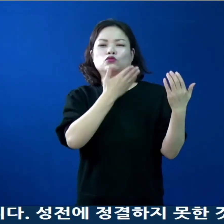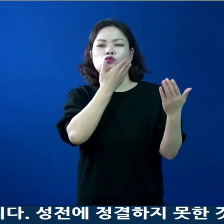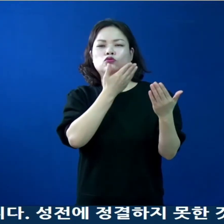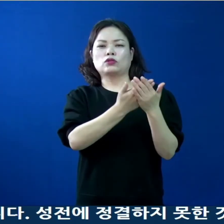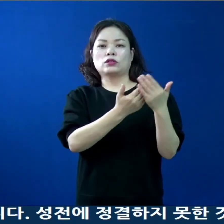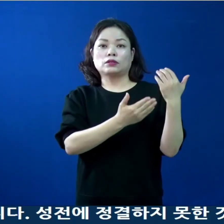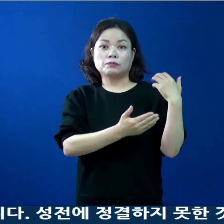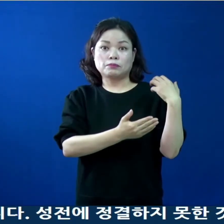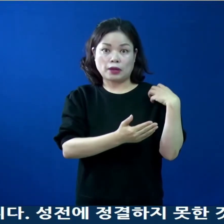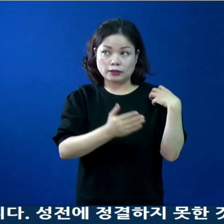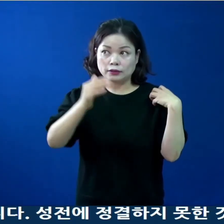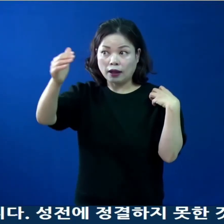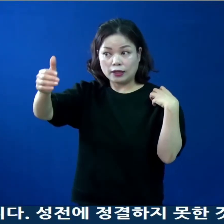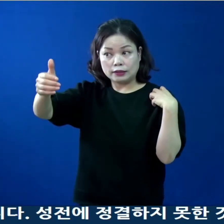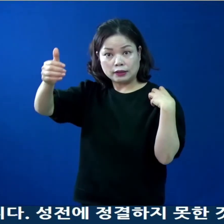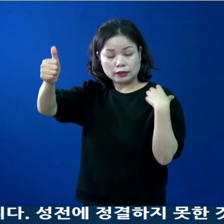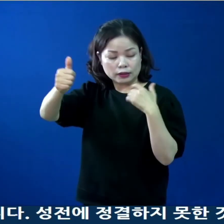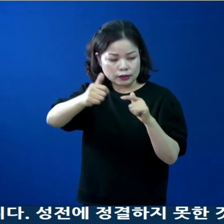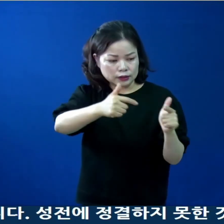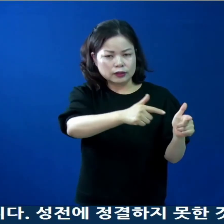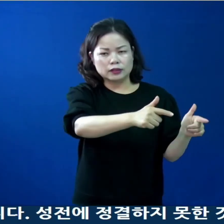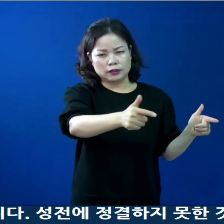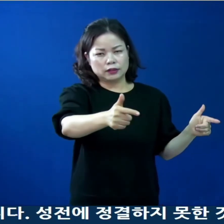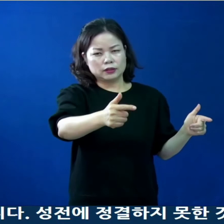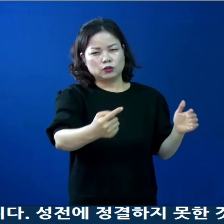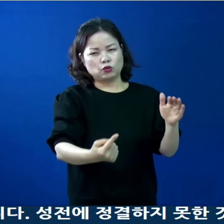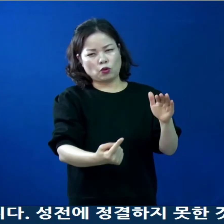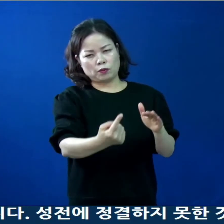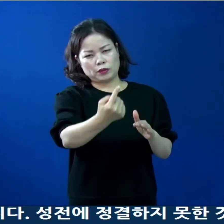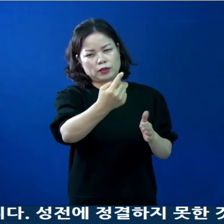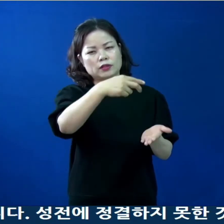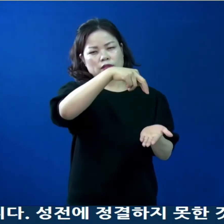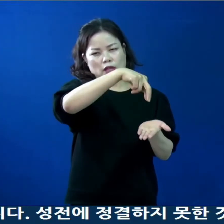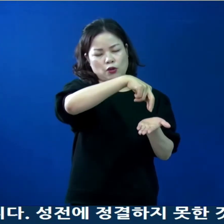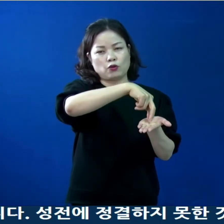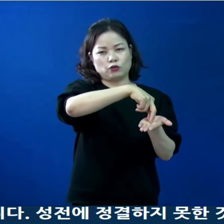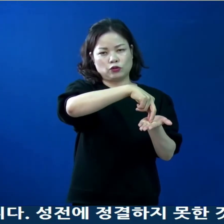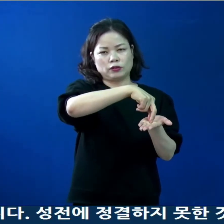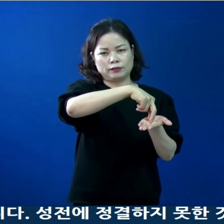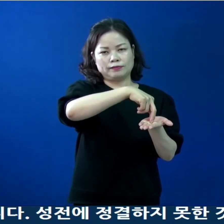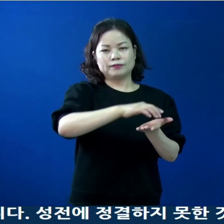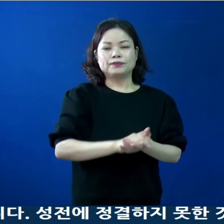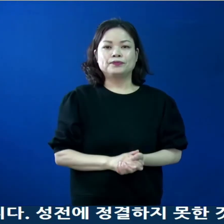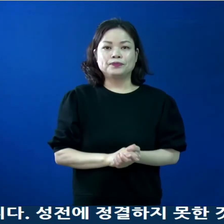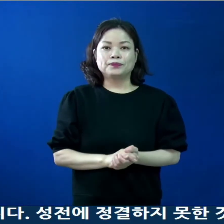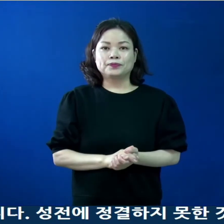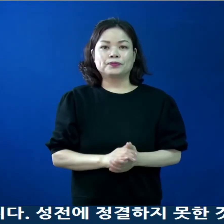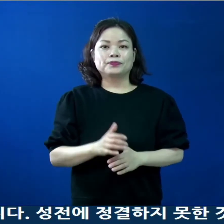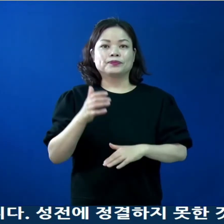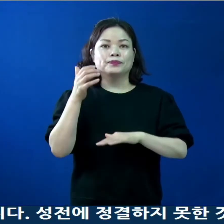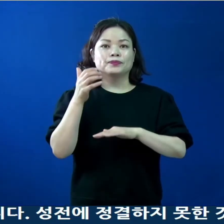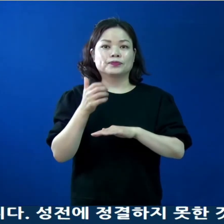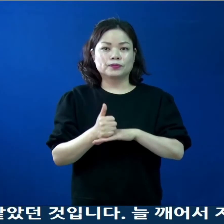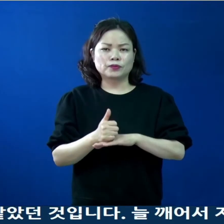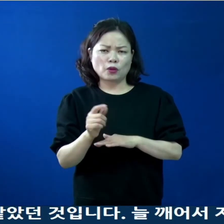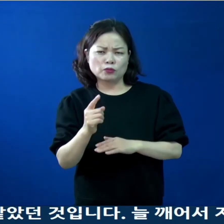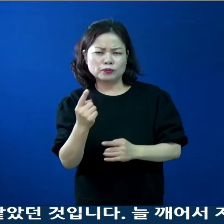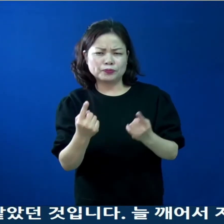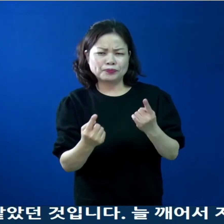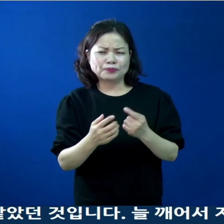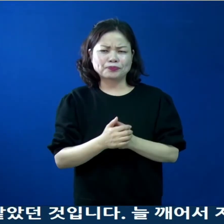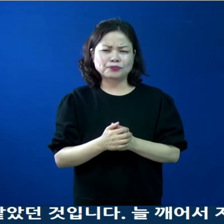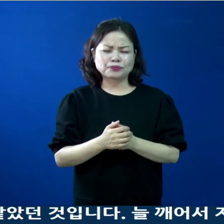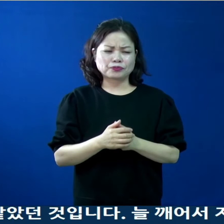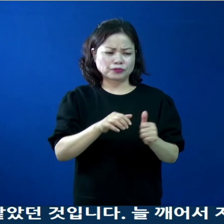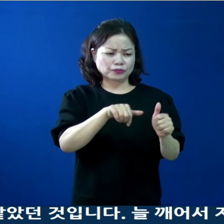것은 하나님께서 그들을 얼마나 높이 세우셨는지를 보여주는 것입니다. 그리고 마지막으로 무엇보다도